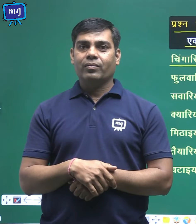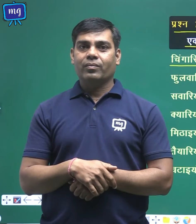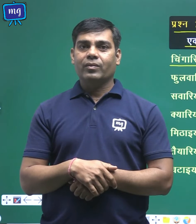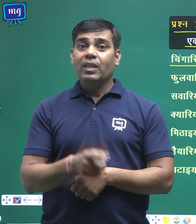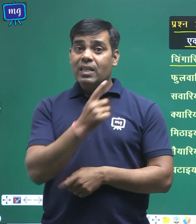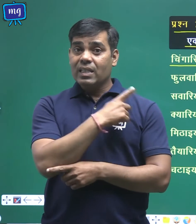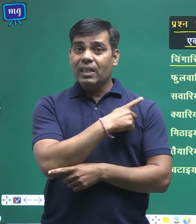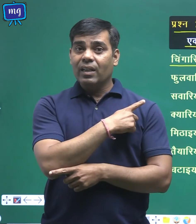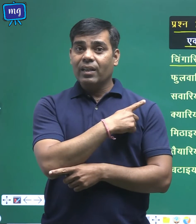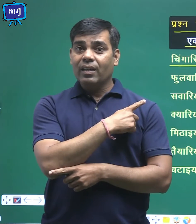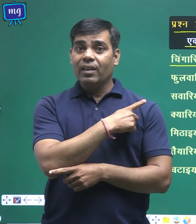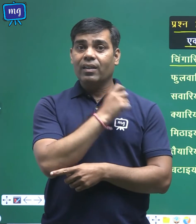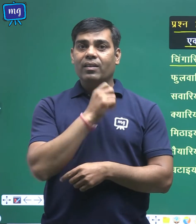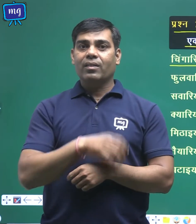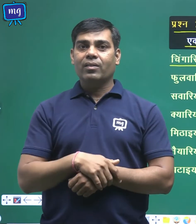चिंगारियाँ